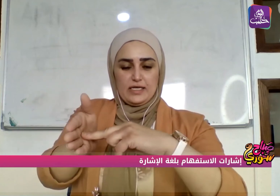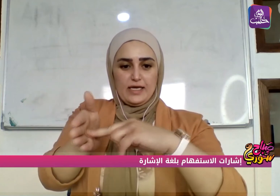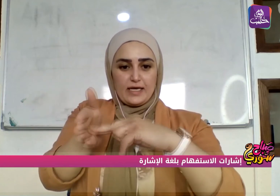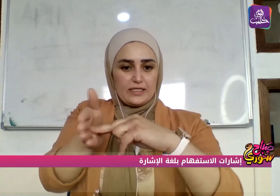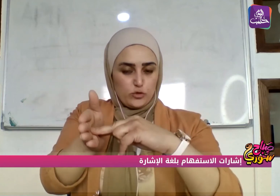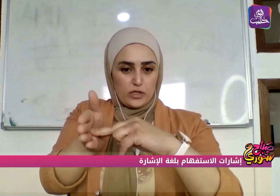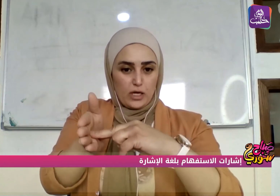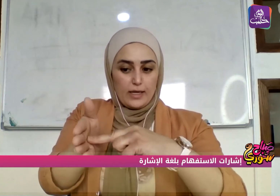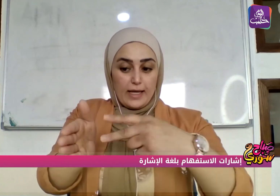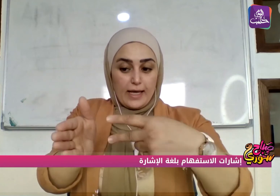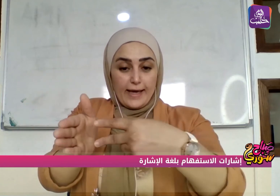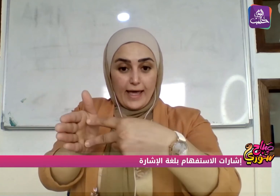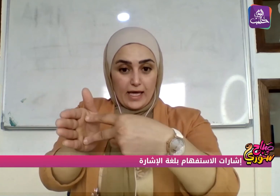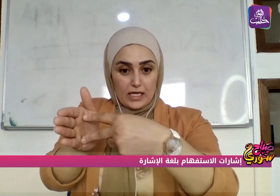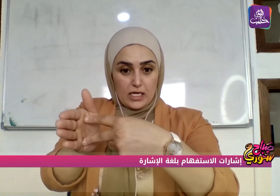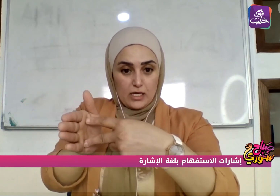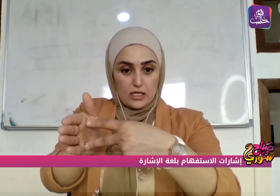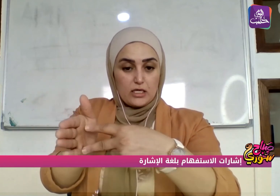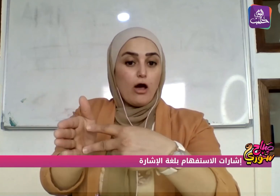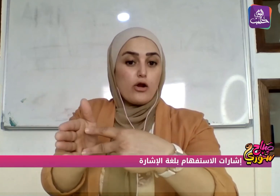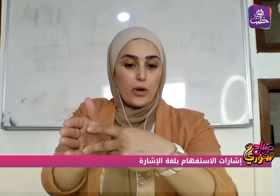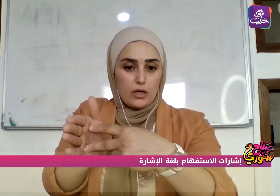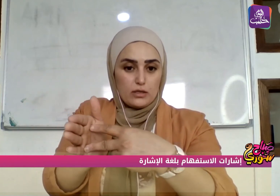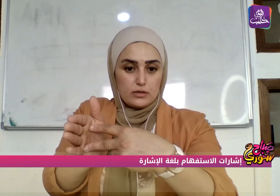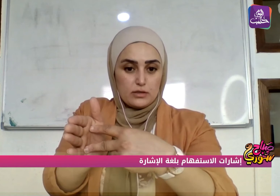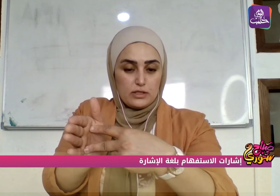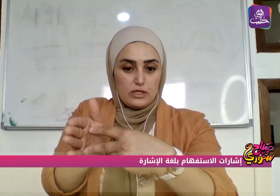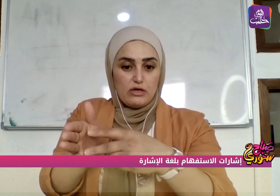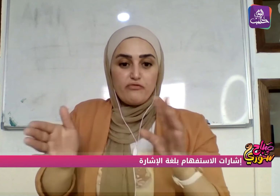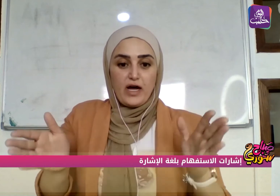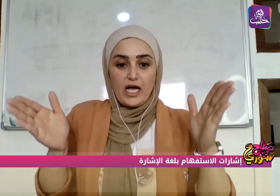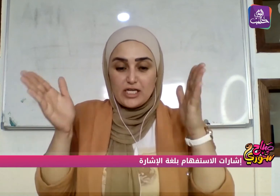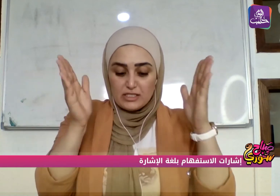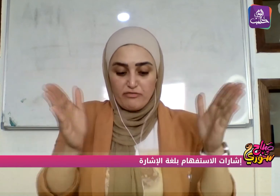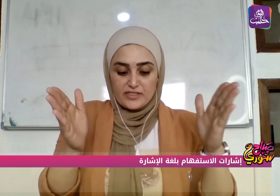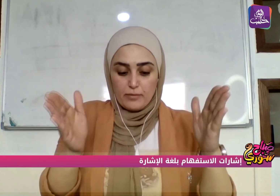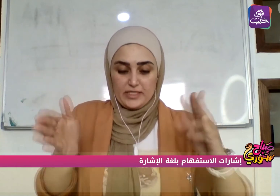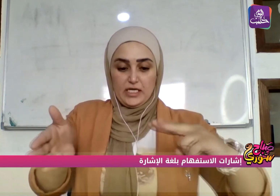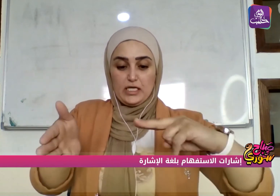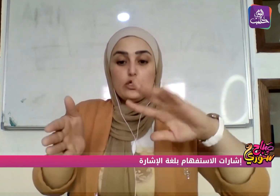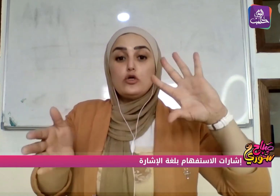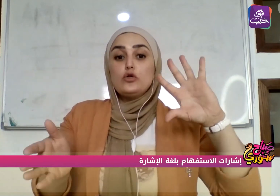هيك سوريا، هيك كهرباء. فعشان نحفظها منيح